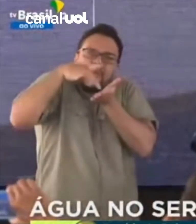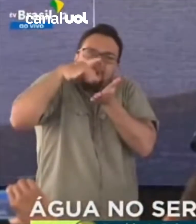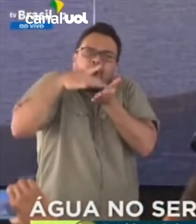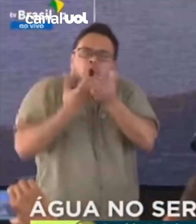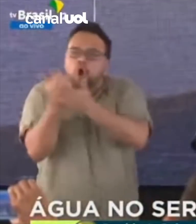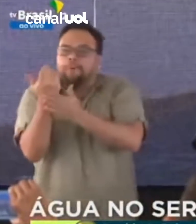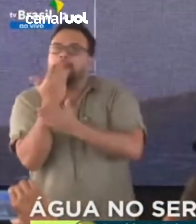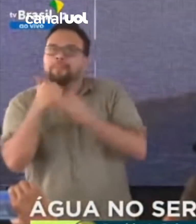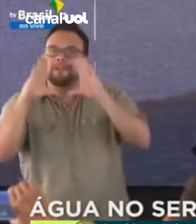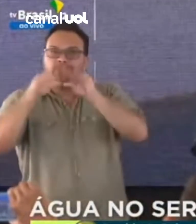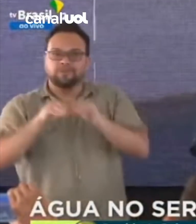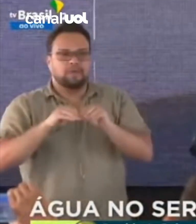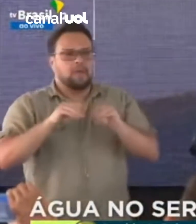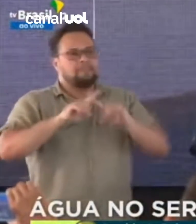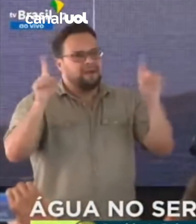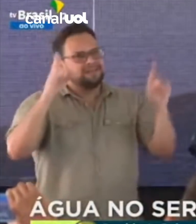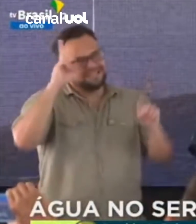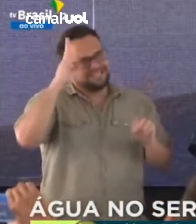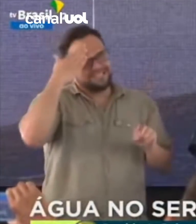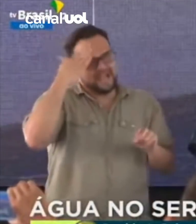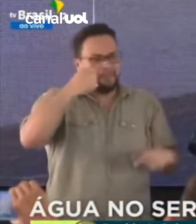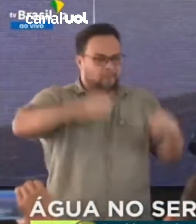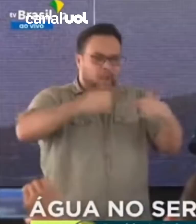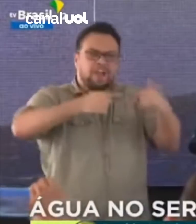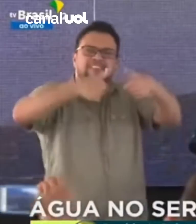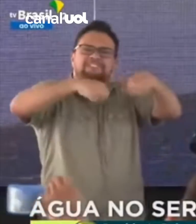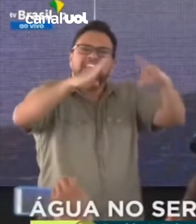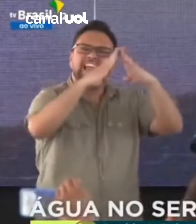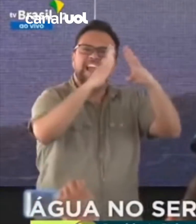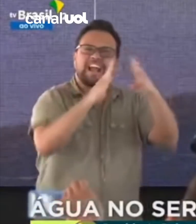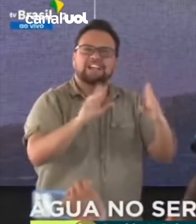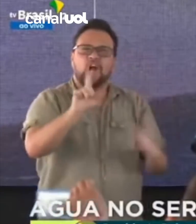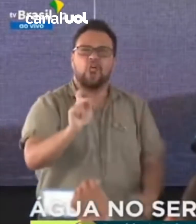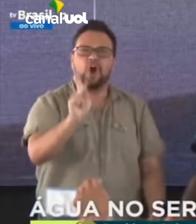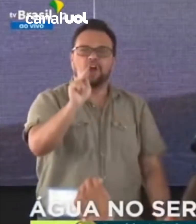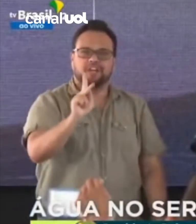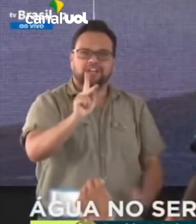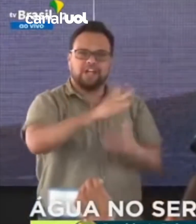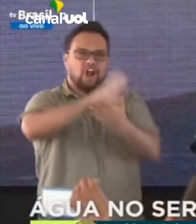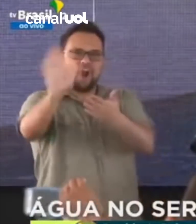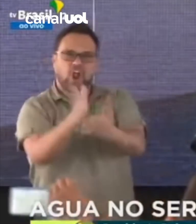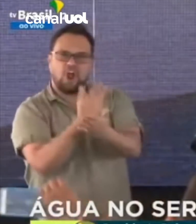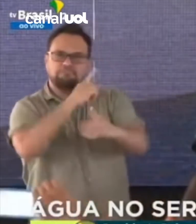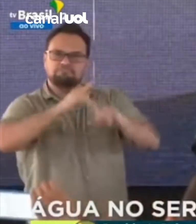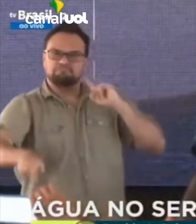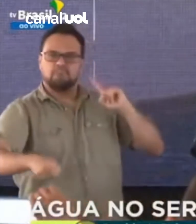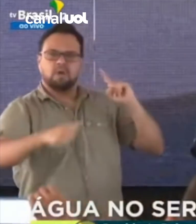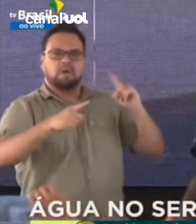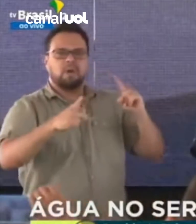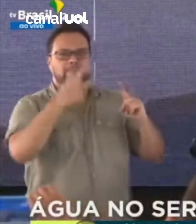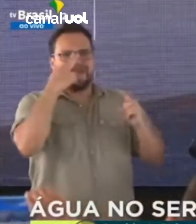a política do fique em casa, lockdown, toque de recolher, foi